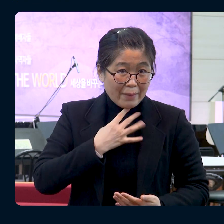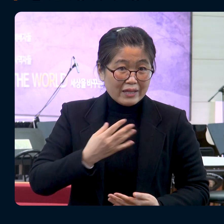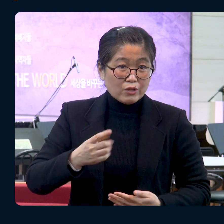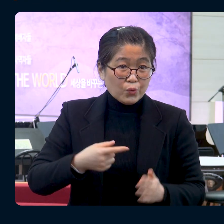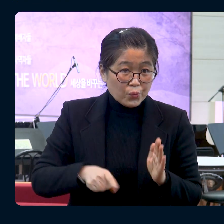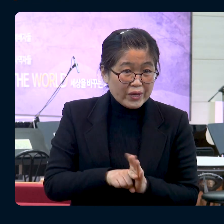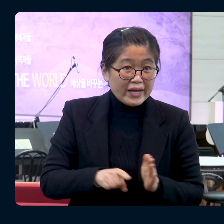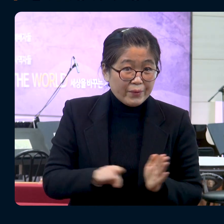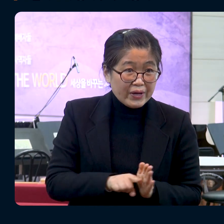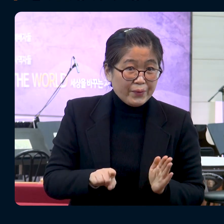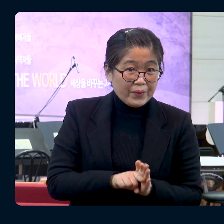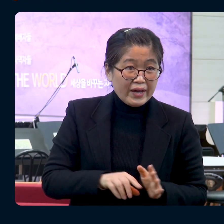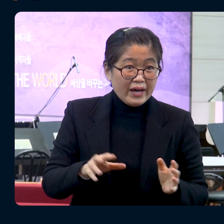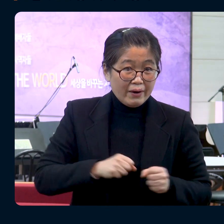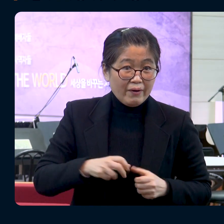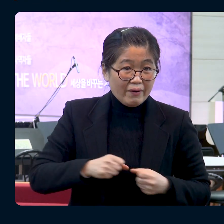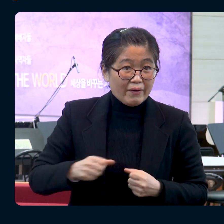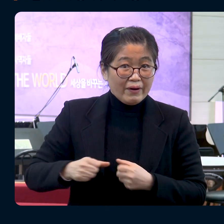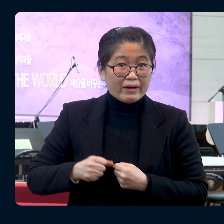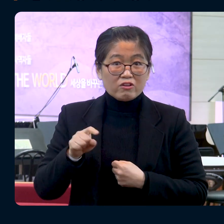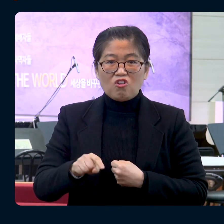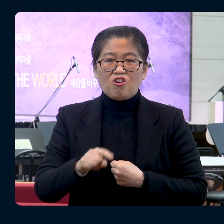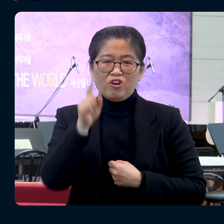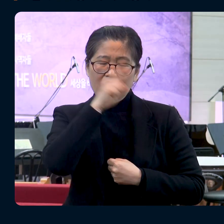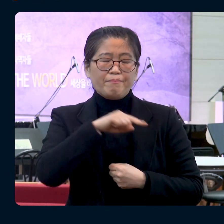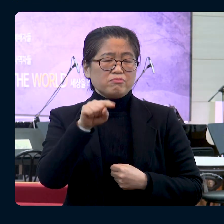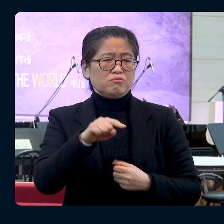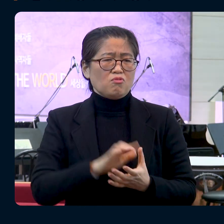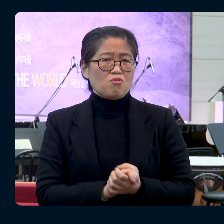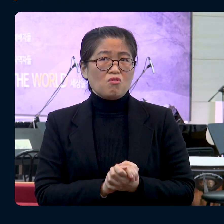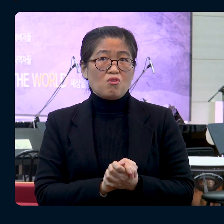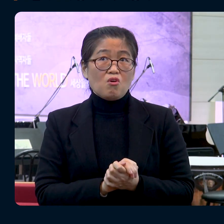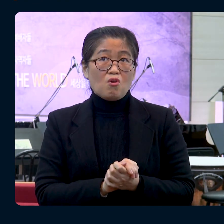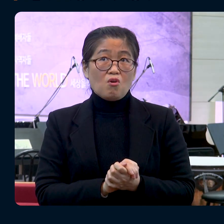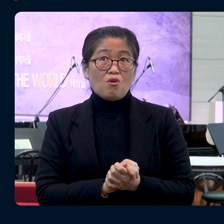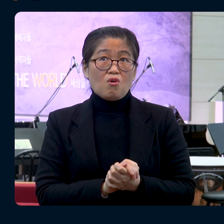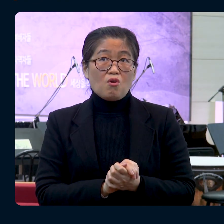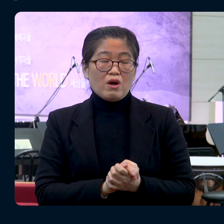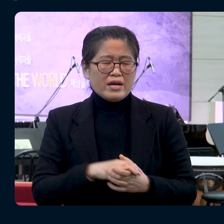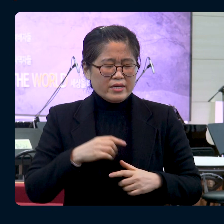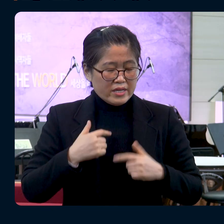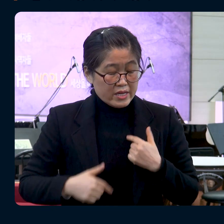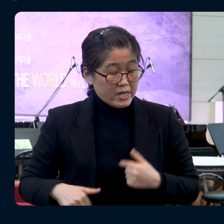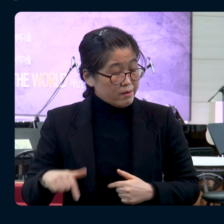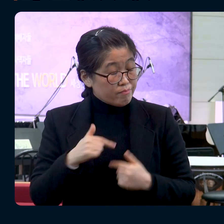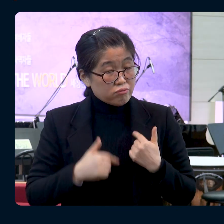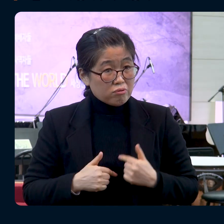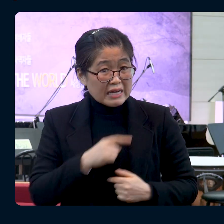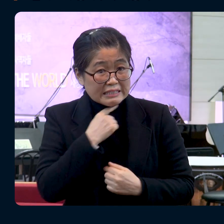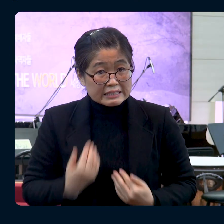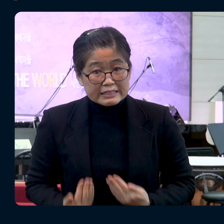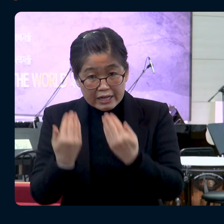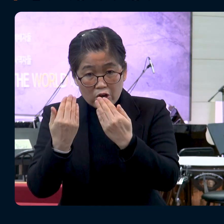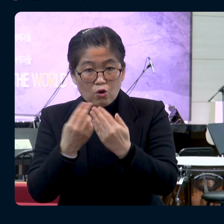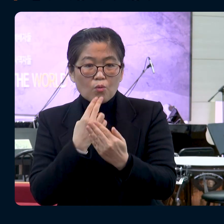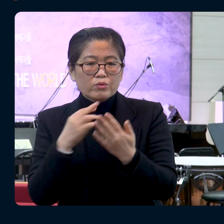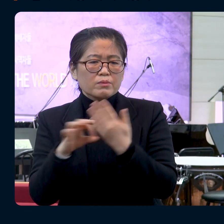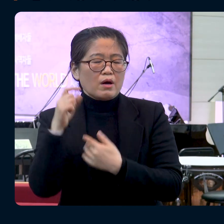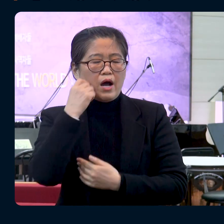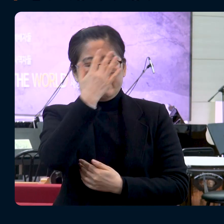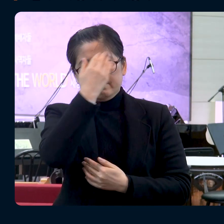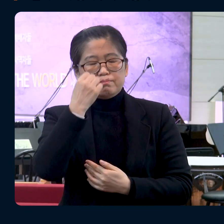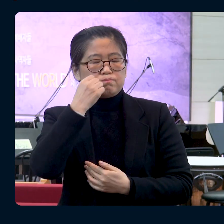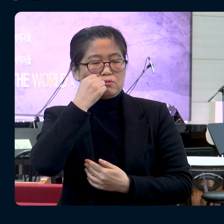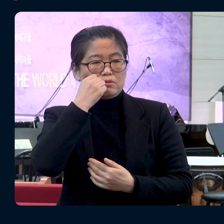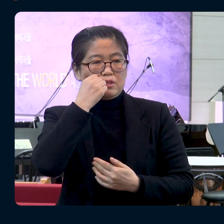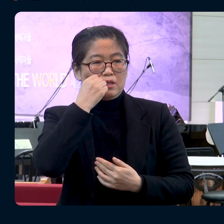위한 것. 그러니까 기꺼이 손해보고 섬기고 희생하지 않으면요, 절대 아름다울 수가 없는 거예요. 그